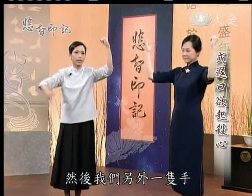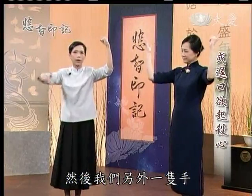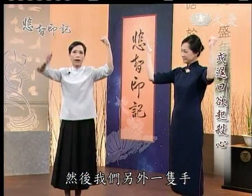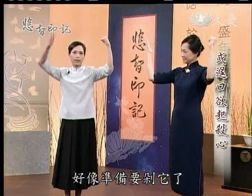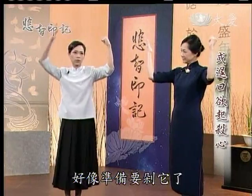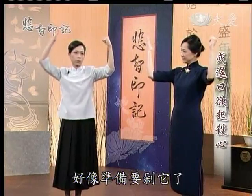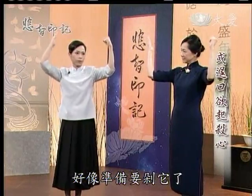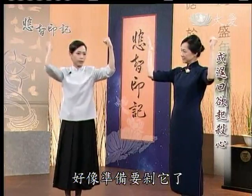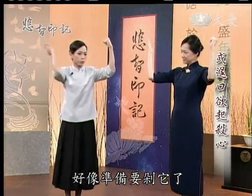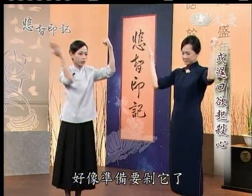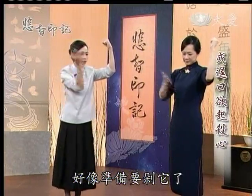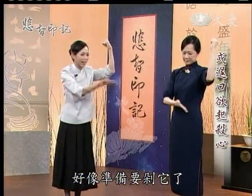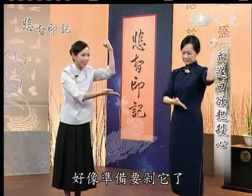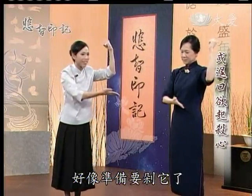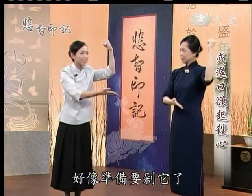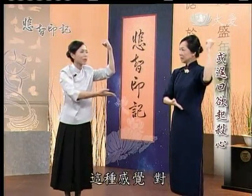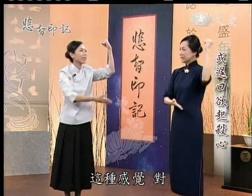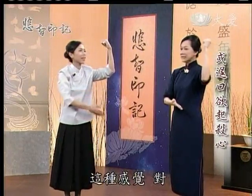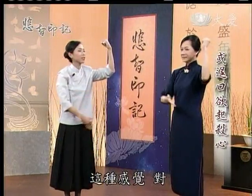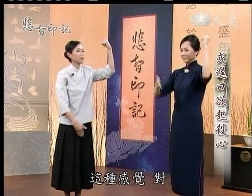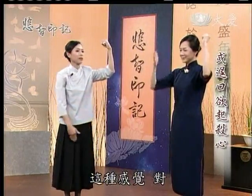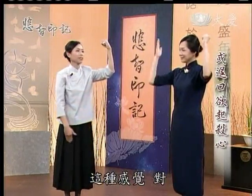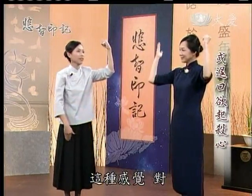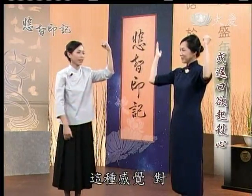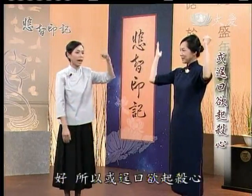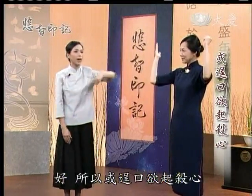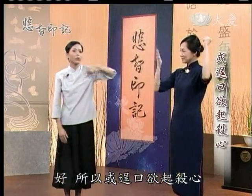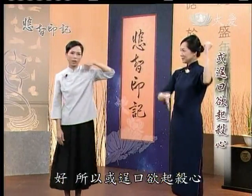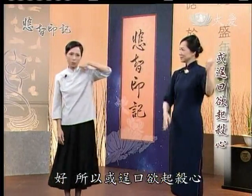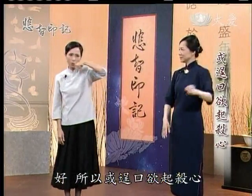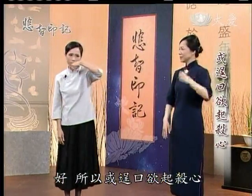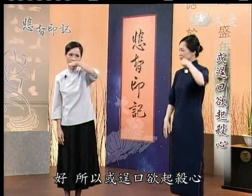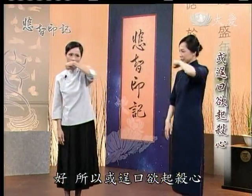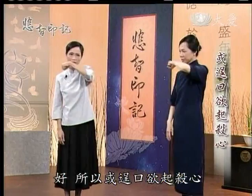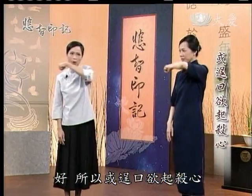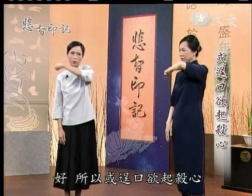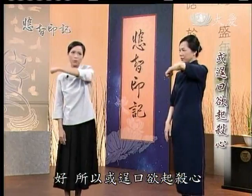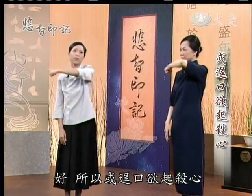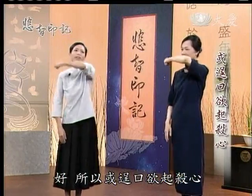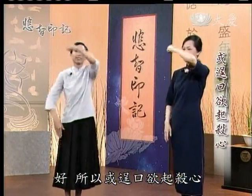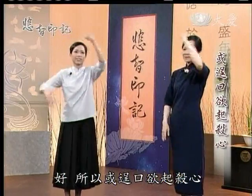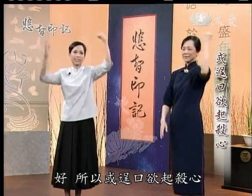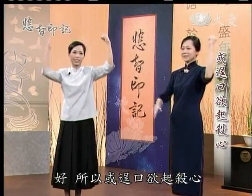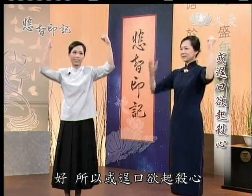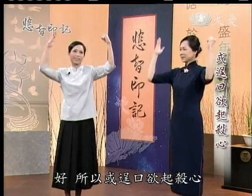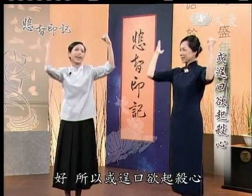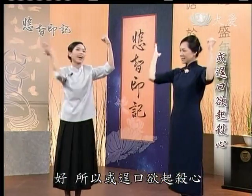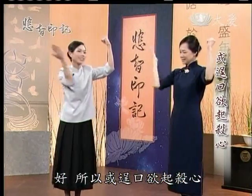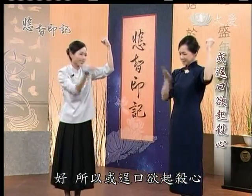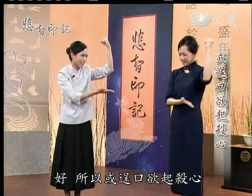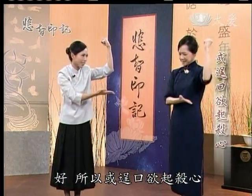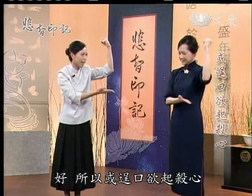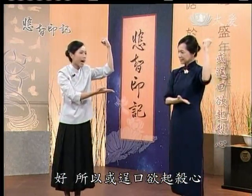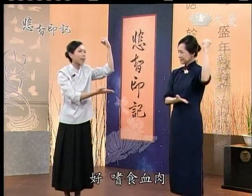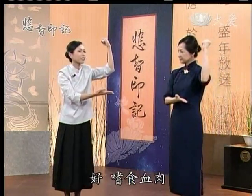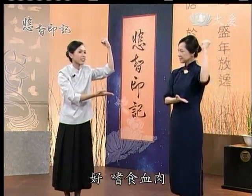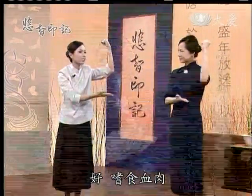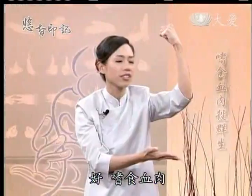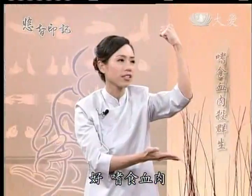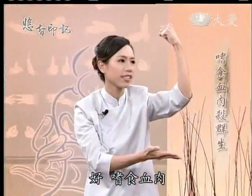要好像准备要剁它了，这种感觉，对，好，所以或成口欲起杀心，好，事实